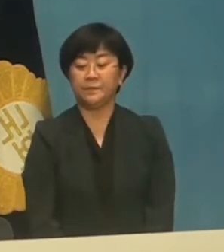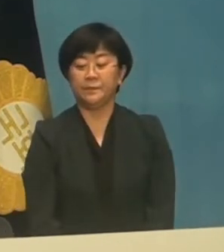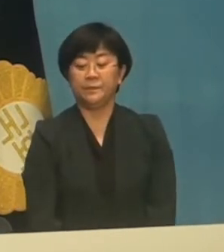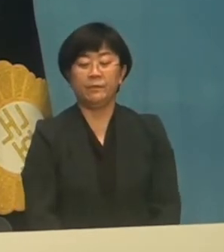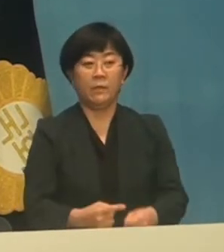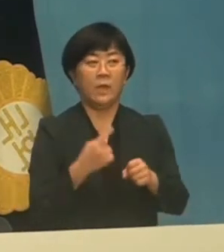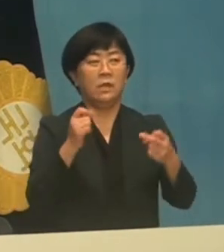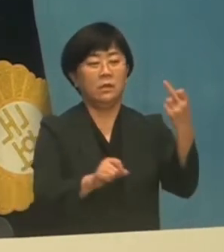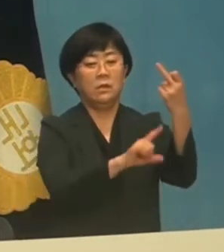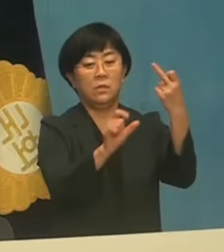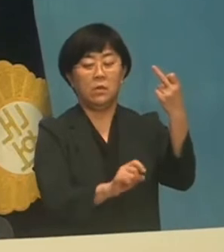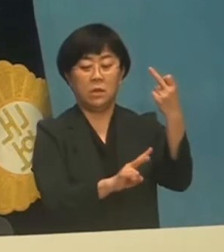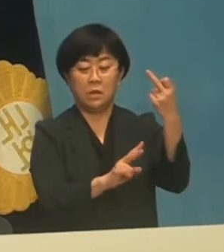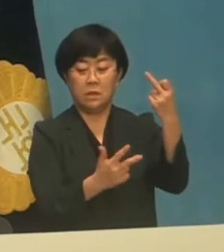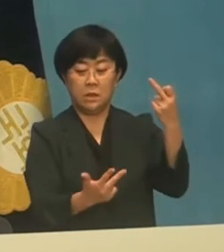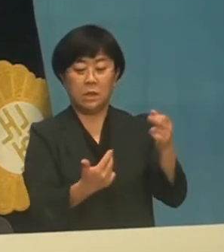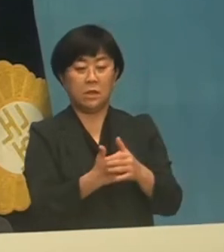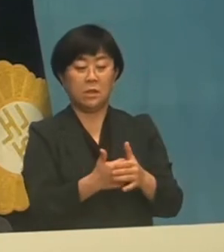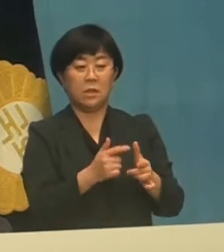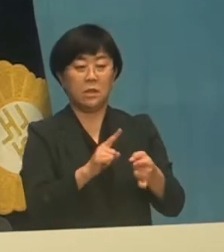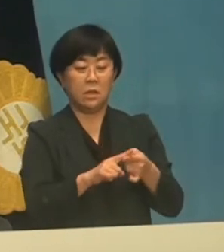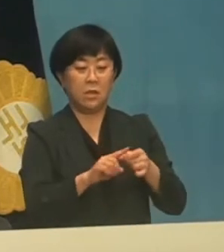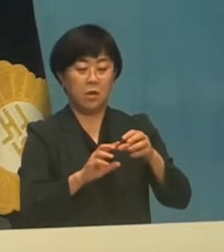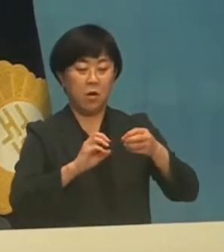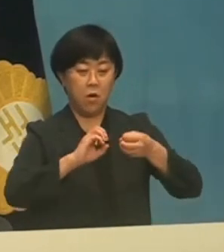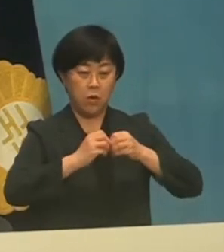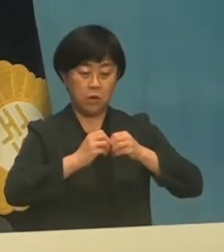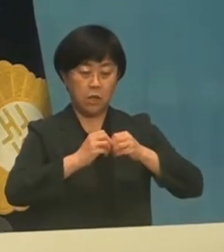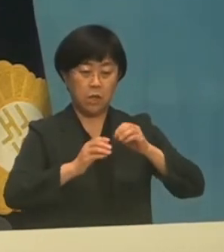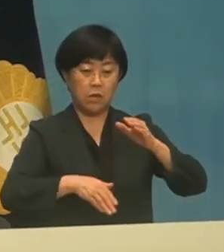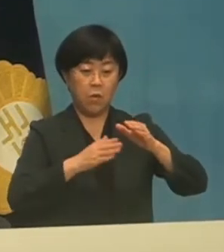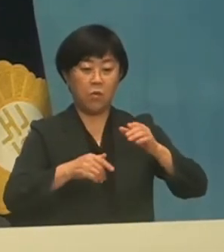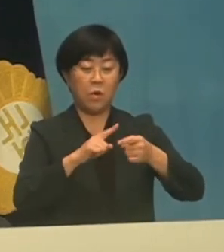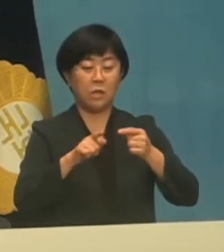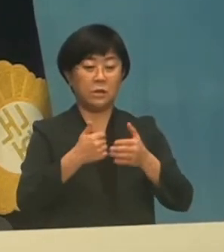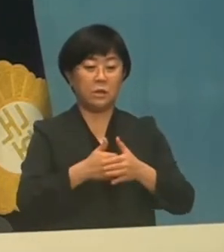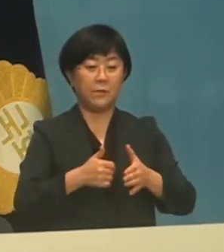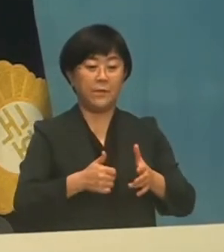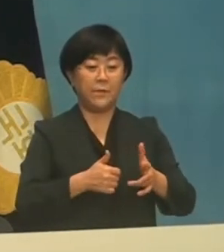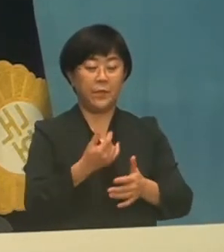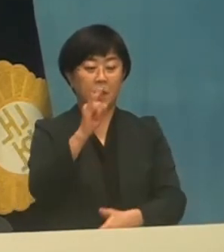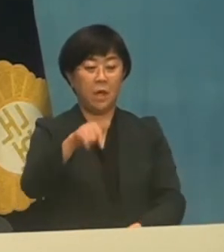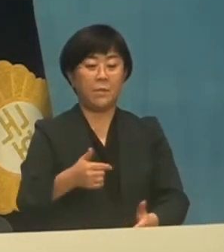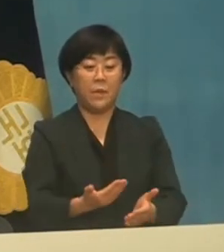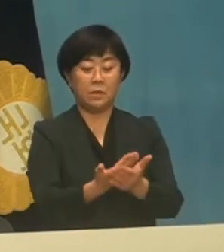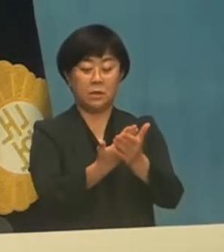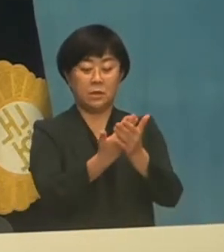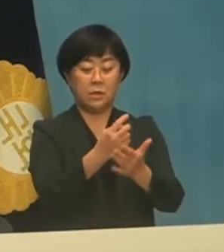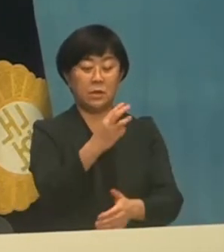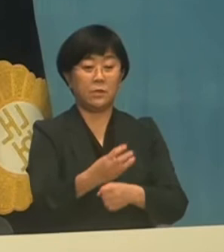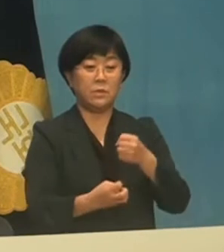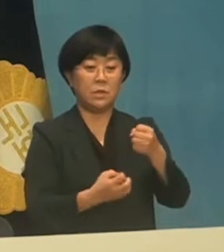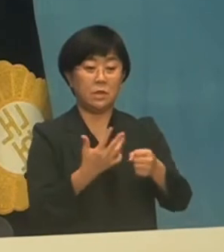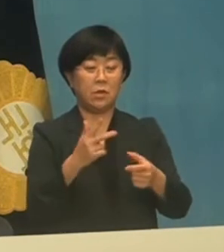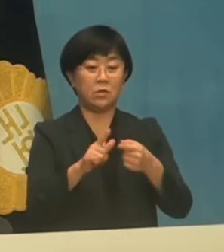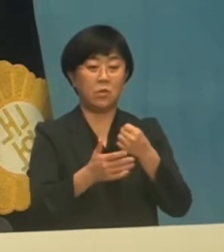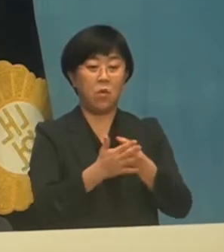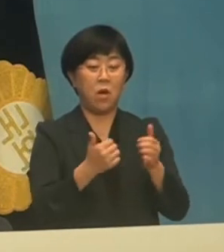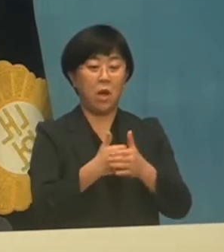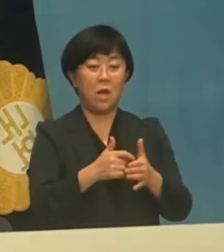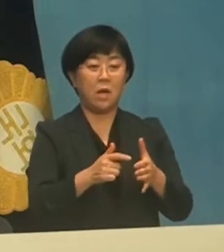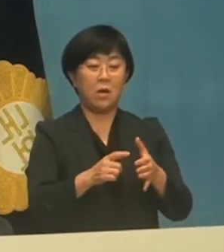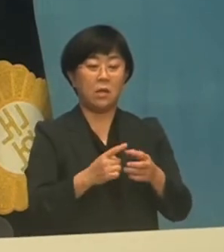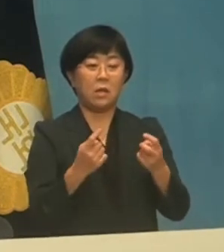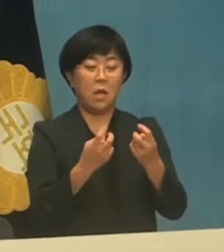작년 12월 7일 산업부 이 엉터리 공론화를 근거로 핵발전소 부지 안에 최소 37년 이상 어쩌면 영원히 계속될